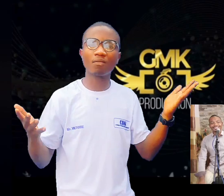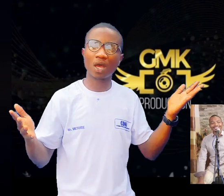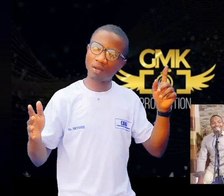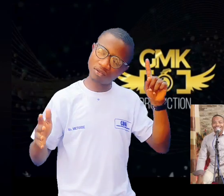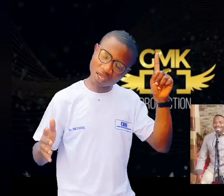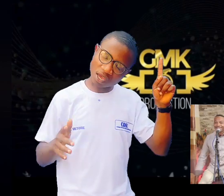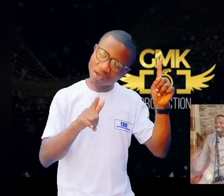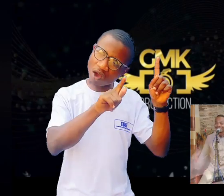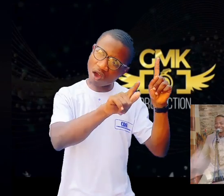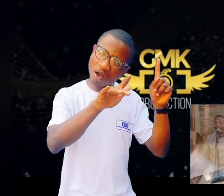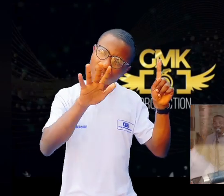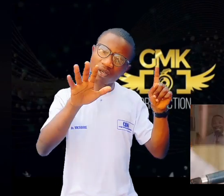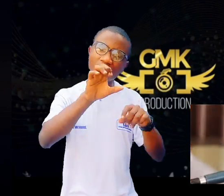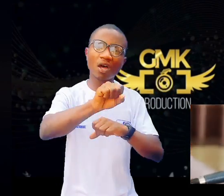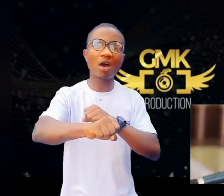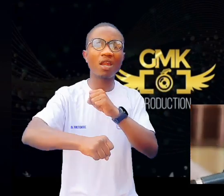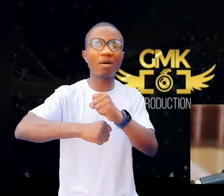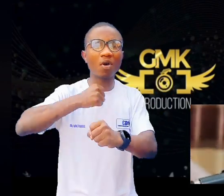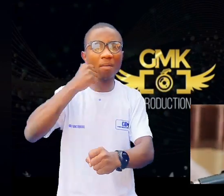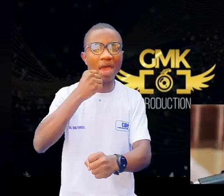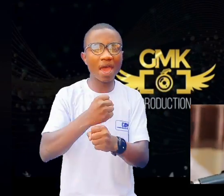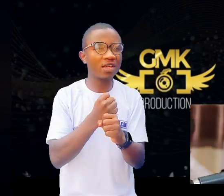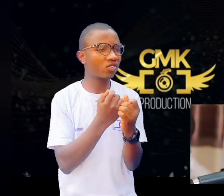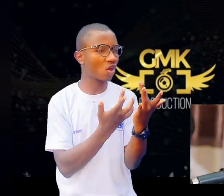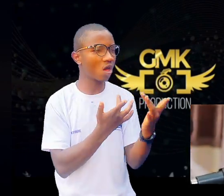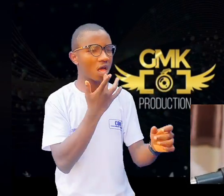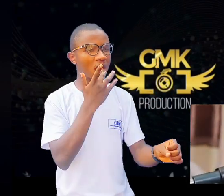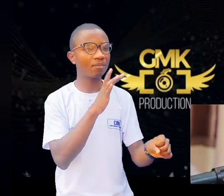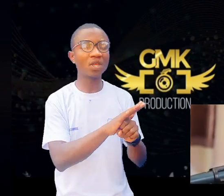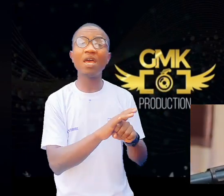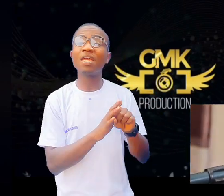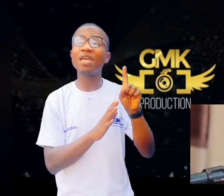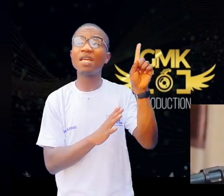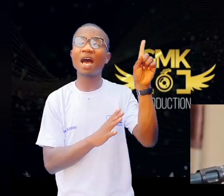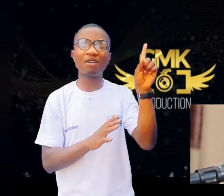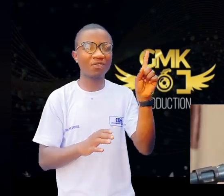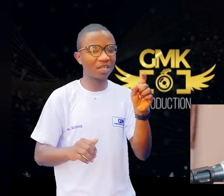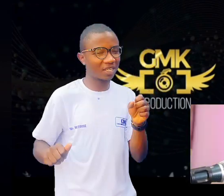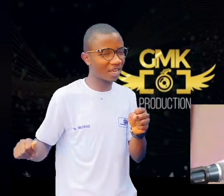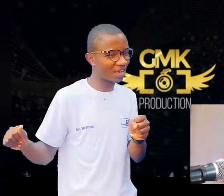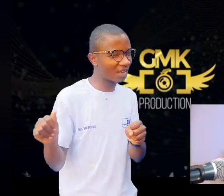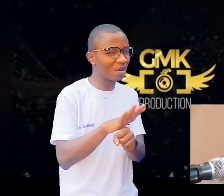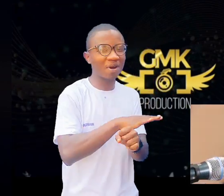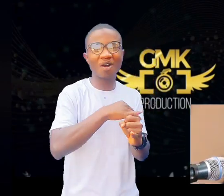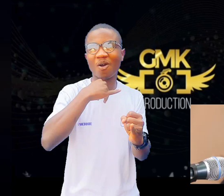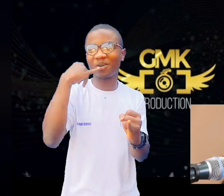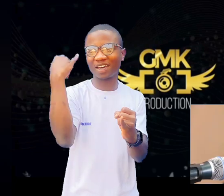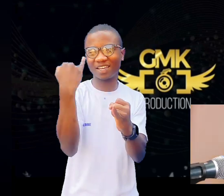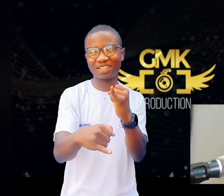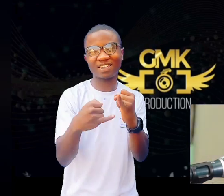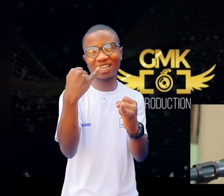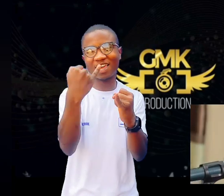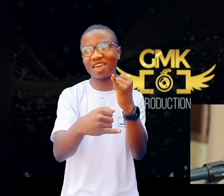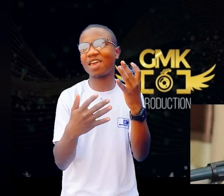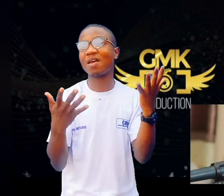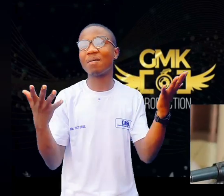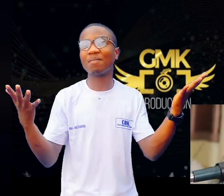Abraham. 25 ans attendant la promesse, il a fini par